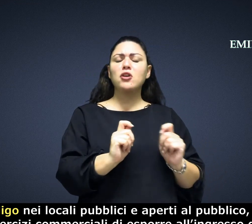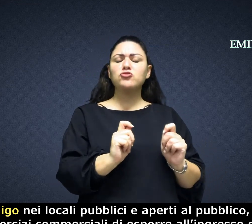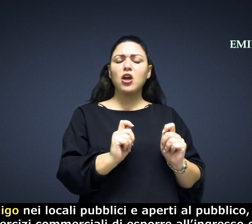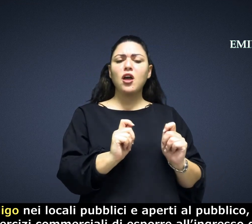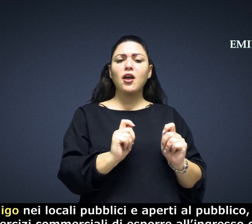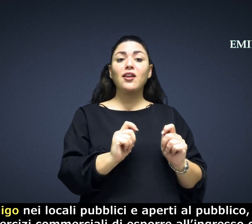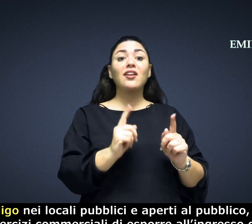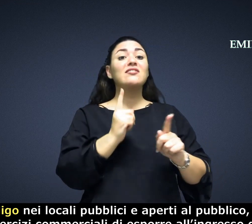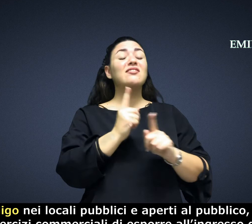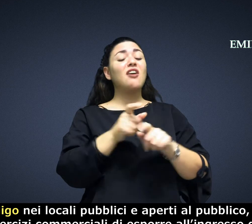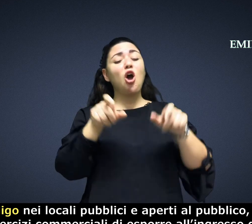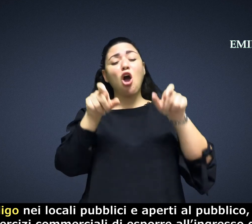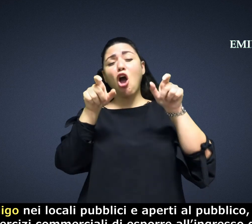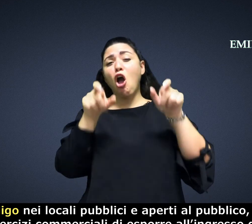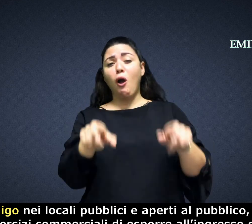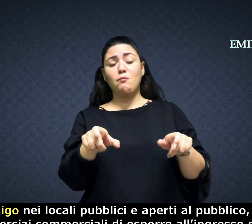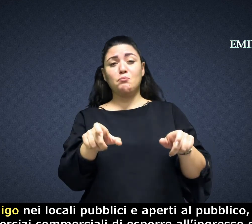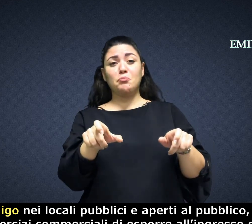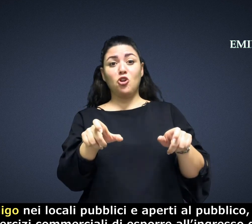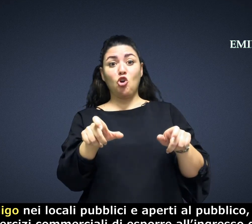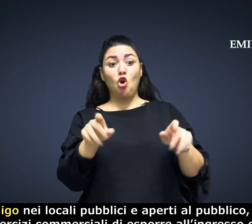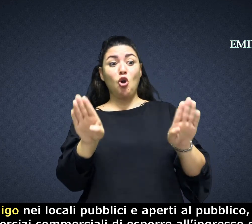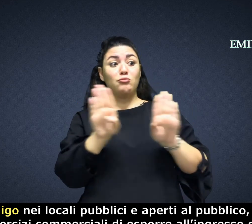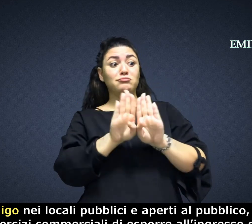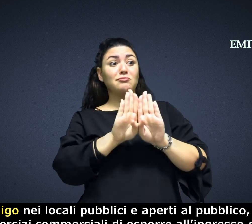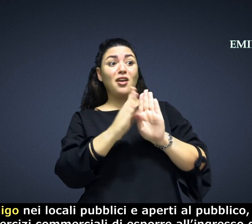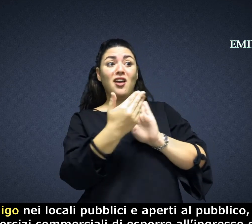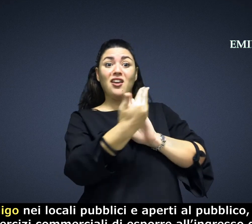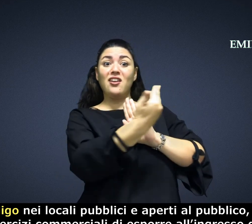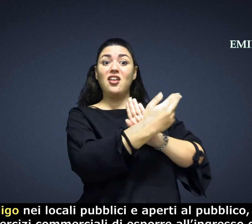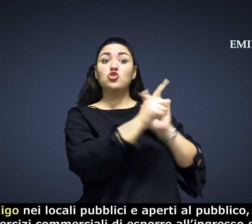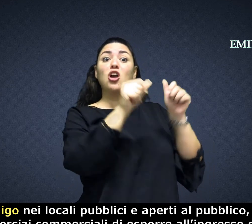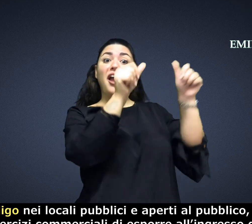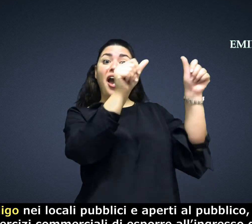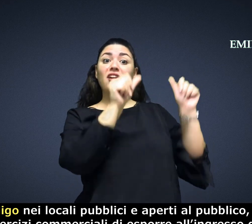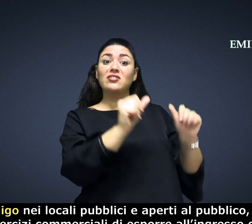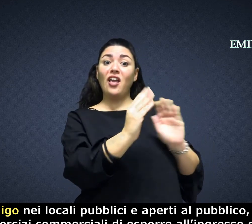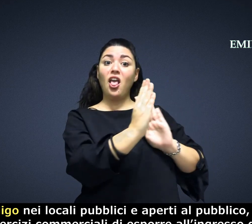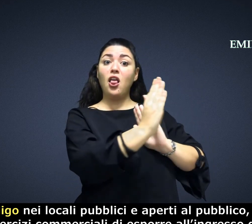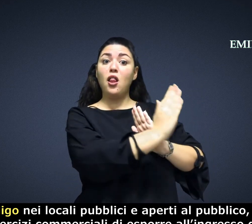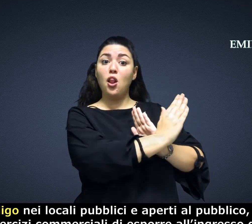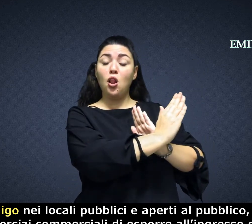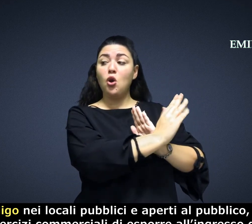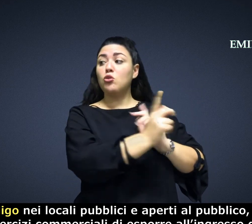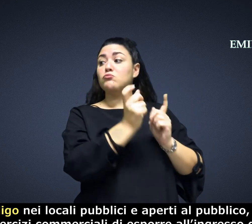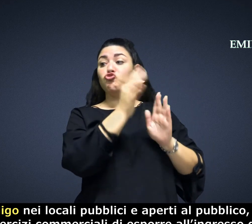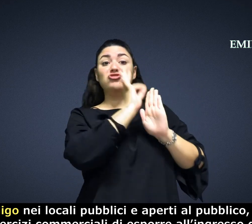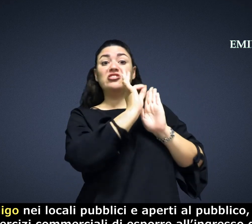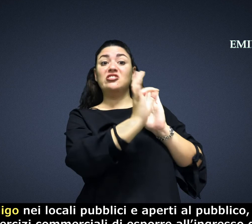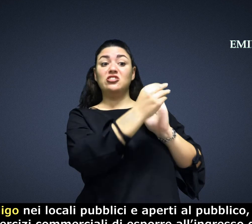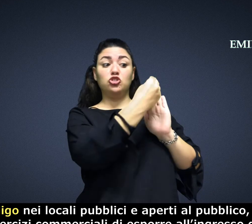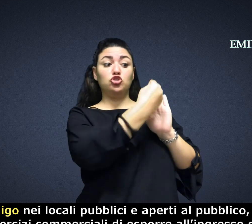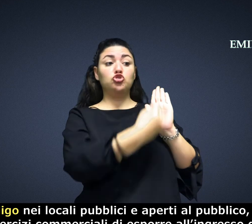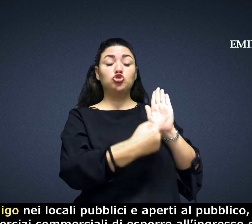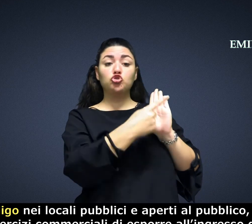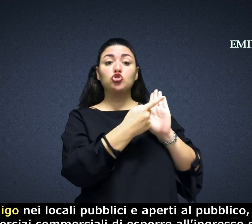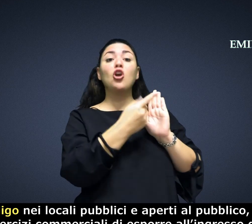commerciali, di esporre all'ingresso del locale un cartello che riporti il numero massimo di persone ammesse contemporaneamente nel locale